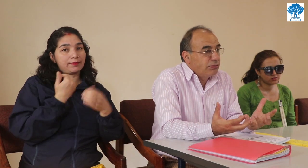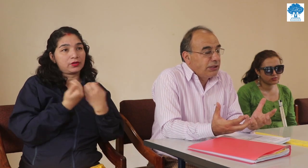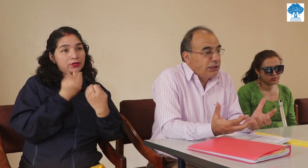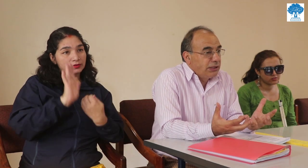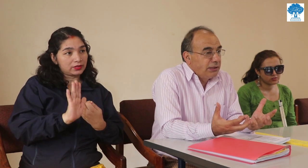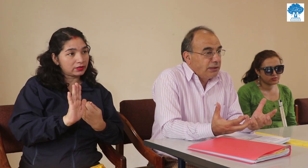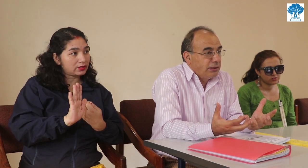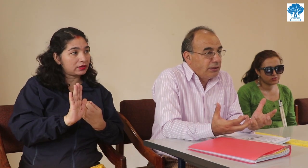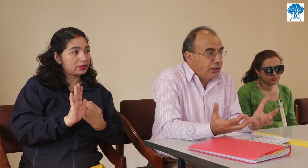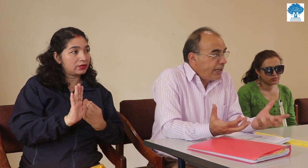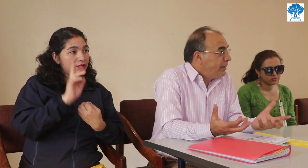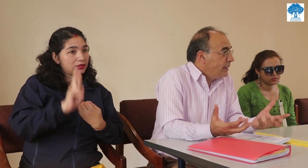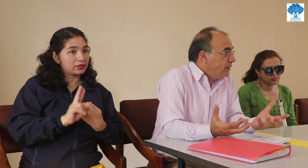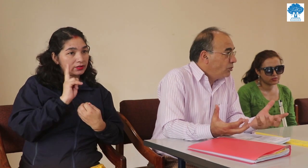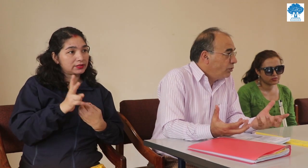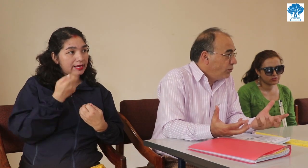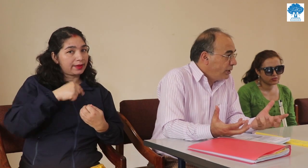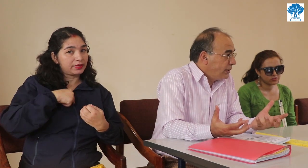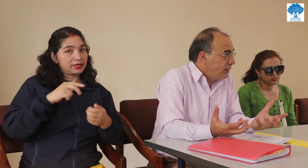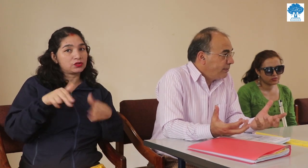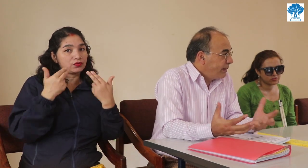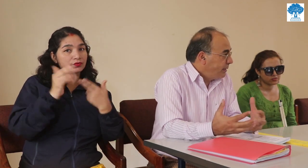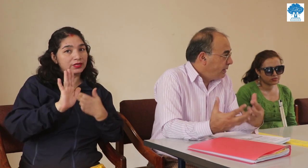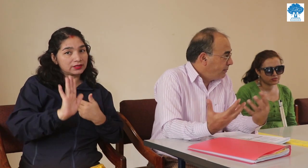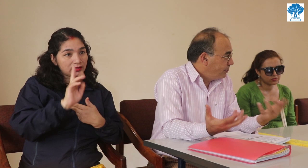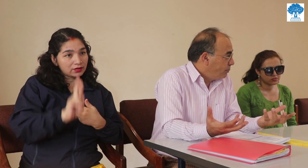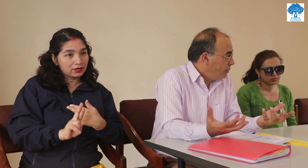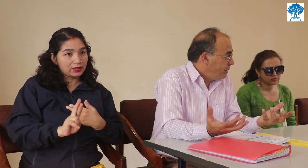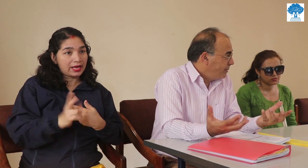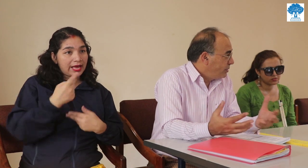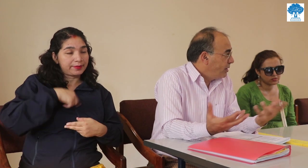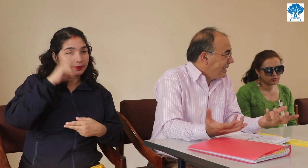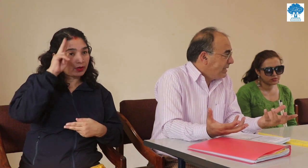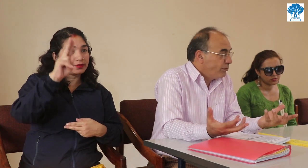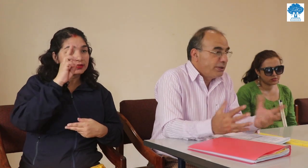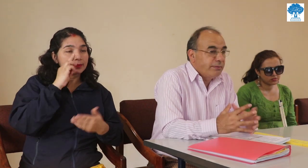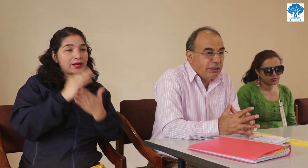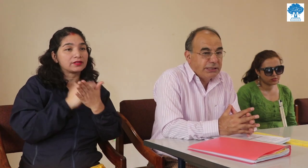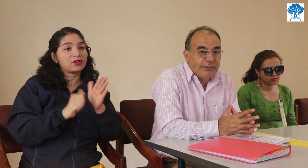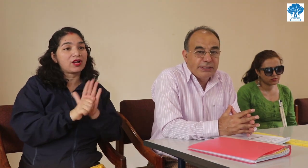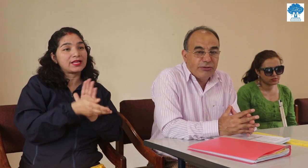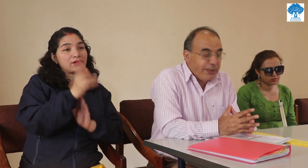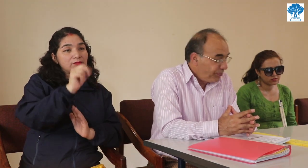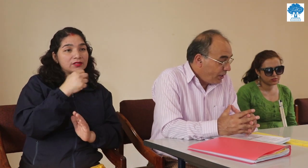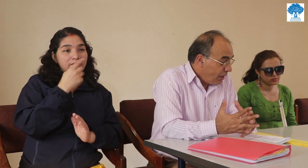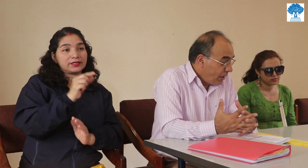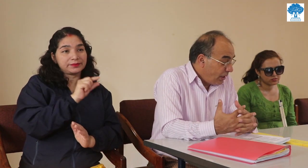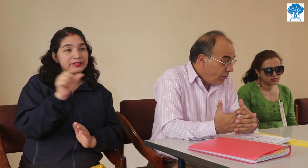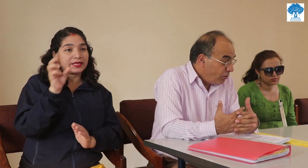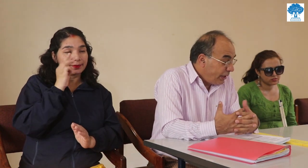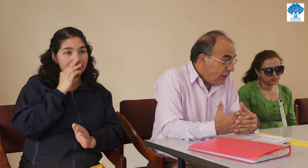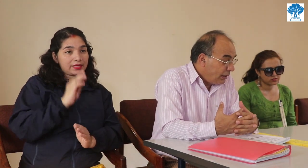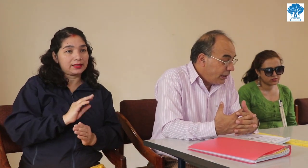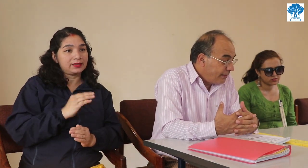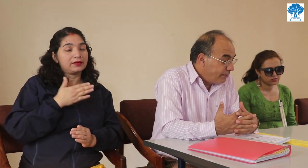गरिरहेछन् र अझै हामीलाई चुनौतीहरू के छन् र हामी भविष्यमा कसरी अगाडि जानुपर्छ भन्ने यस्ता विषयमा